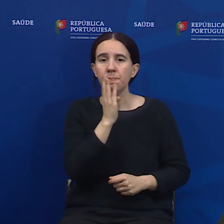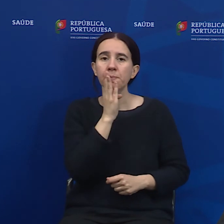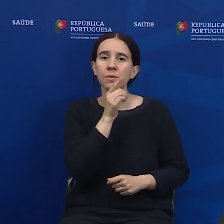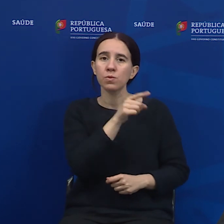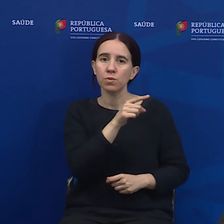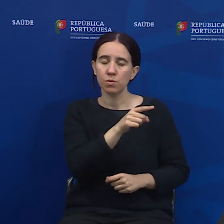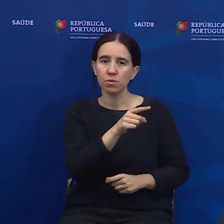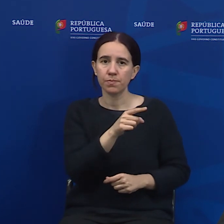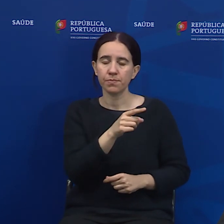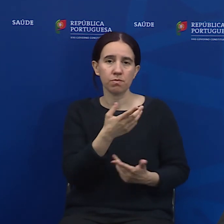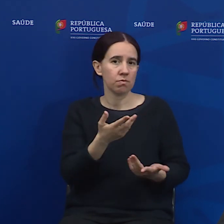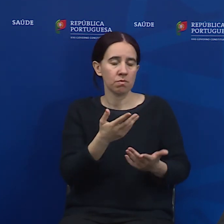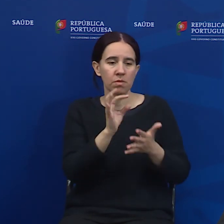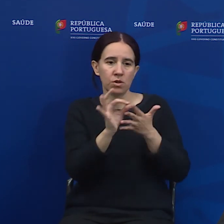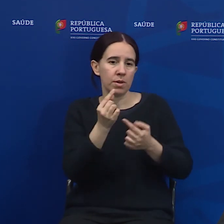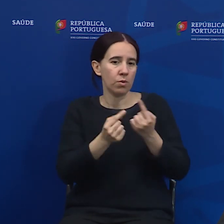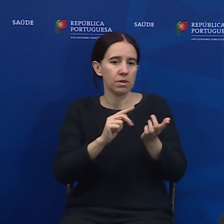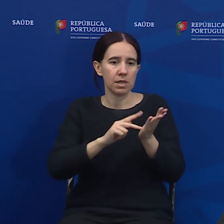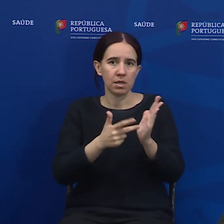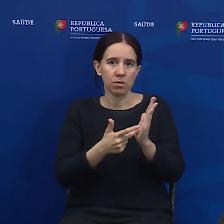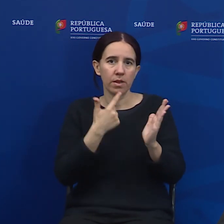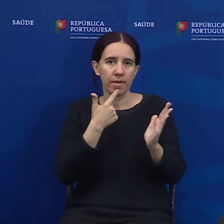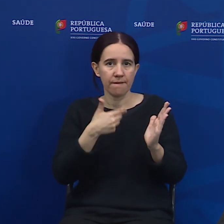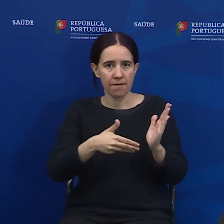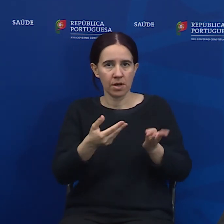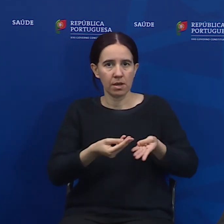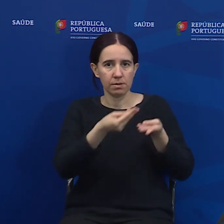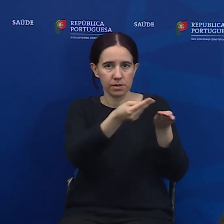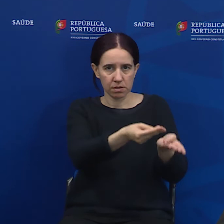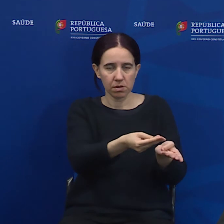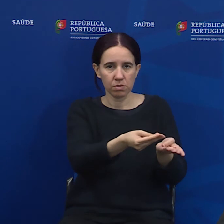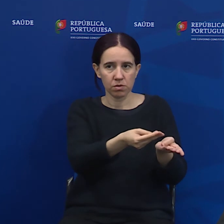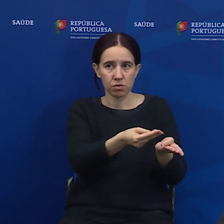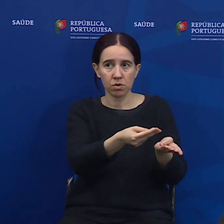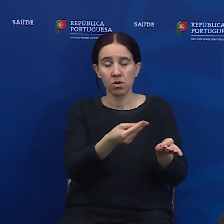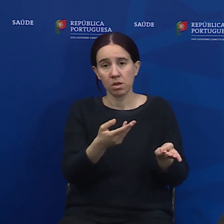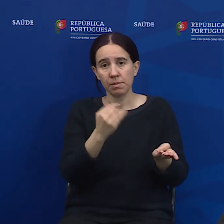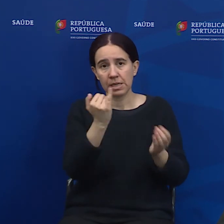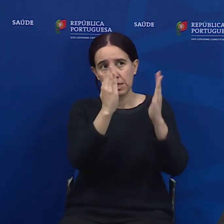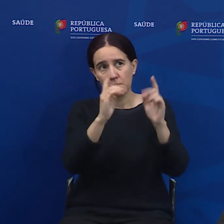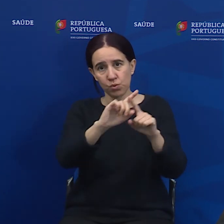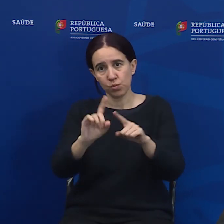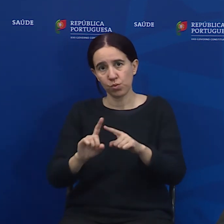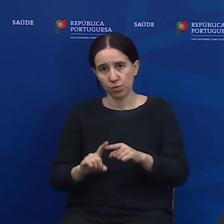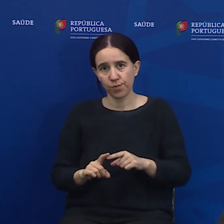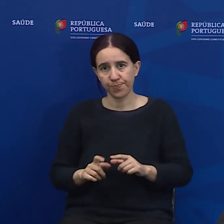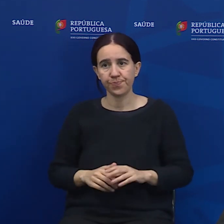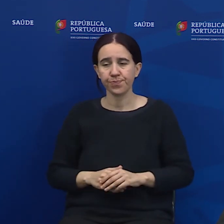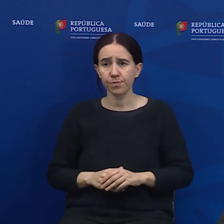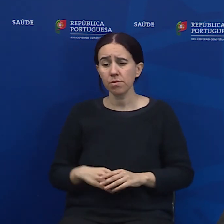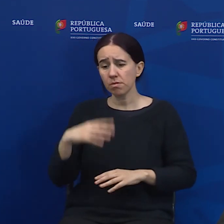função também de alguns aspectos técnicos que irão ser apresentados ea outras entidades